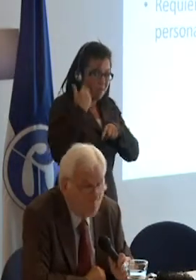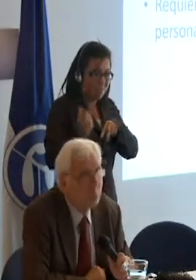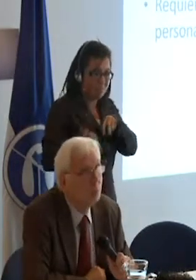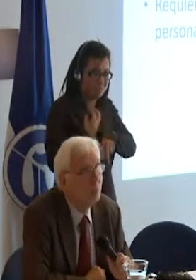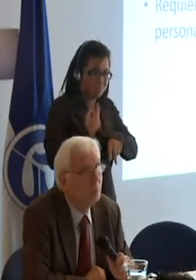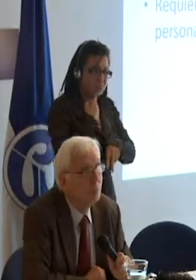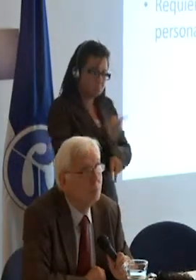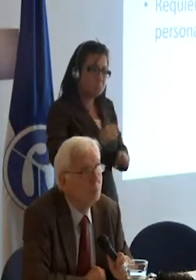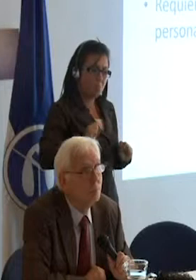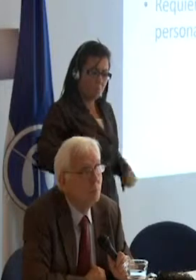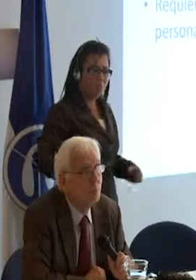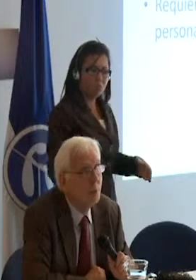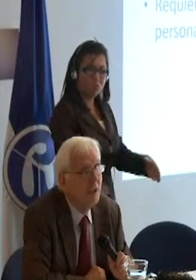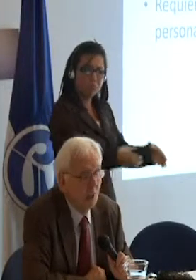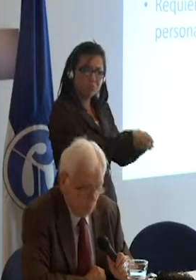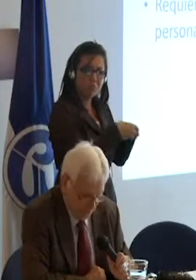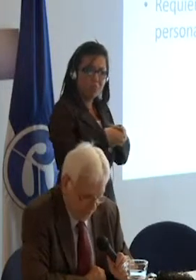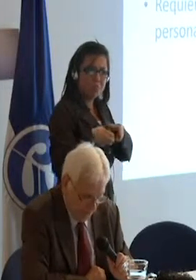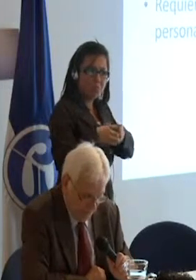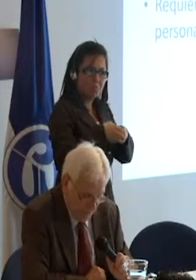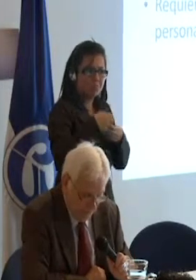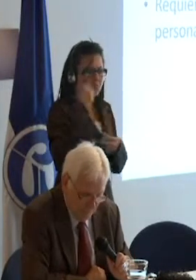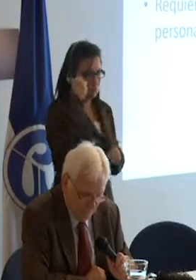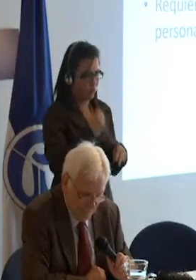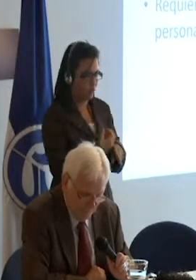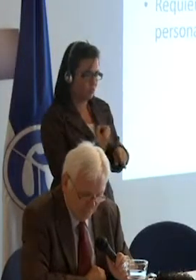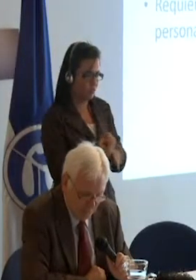grupos de docentes.